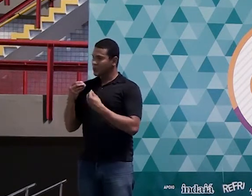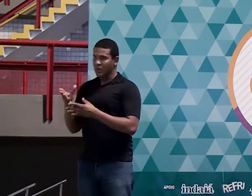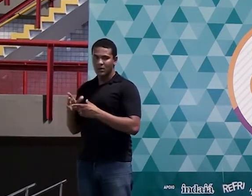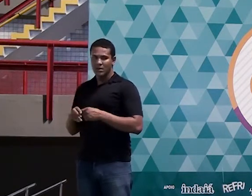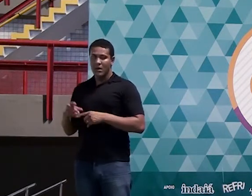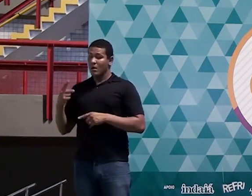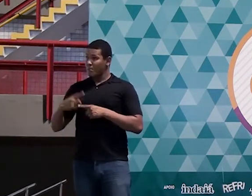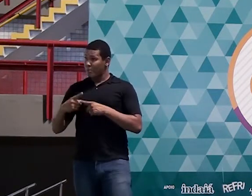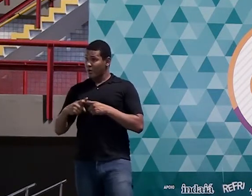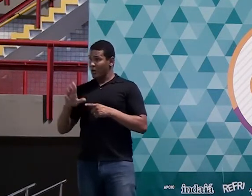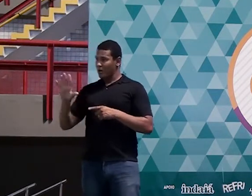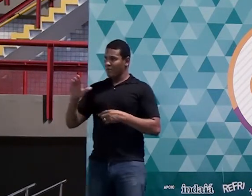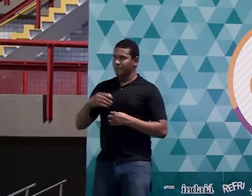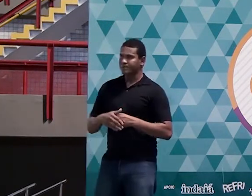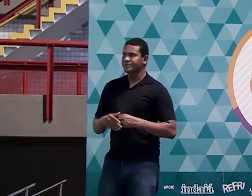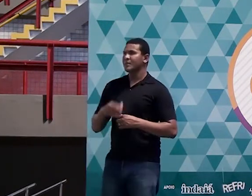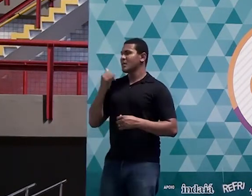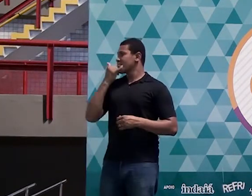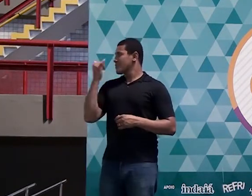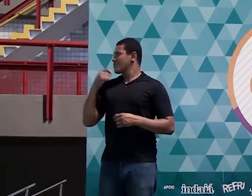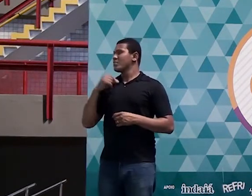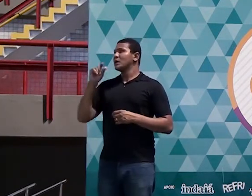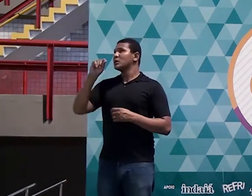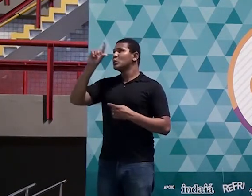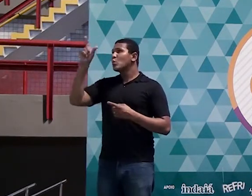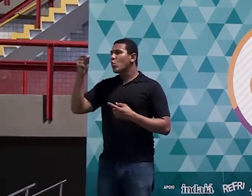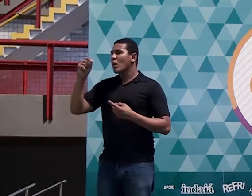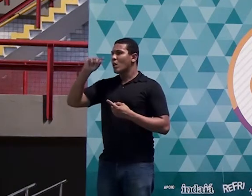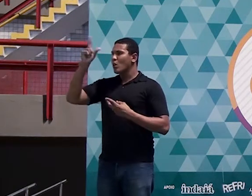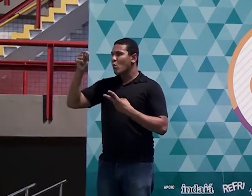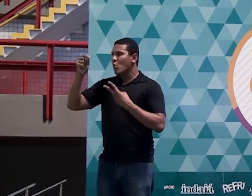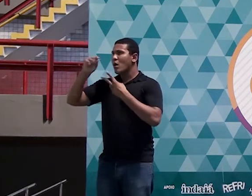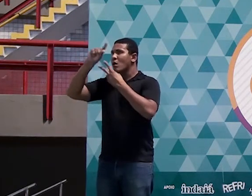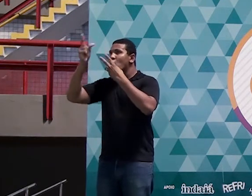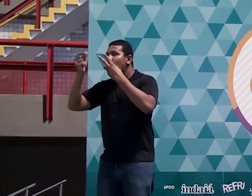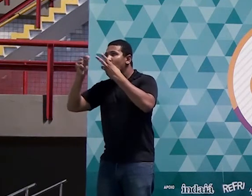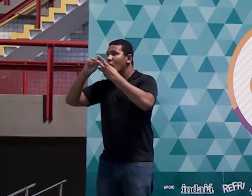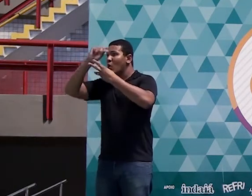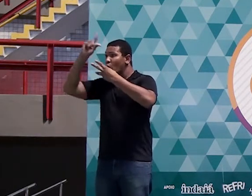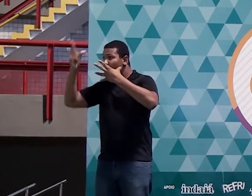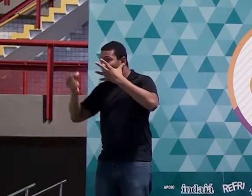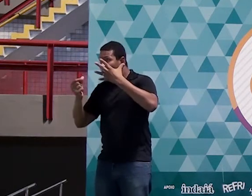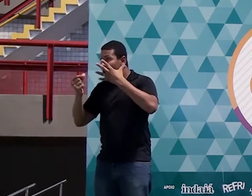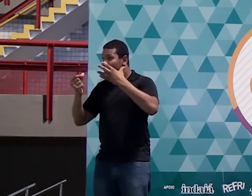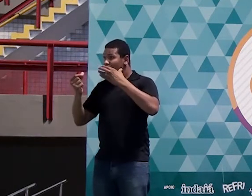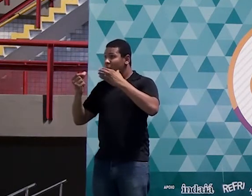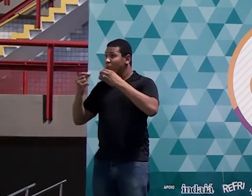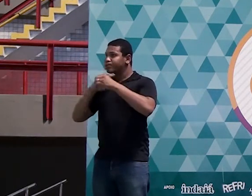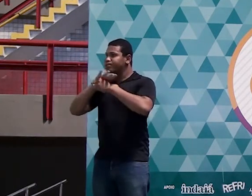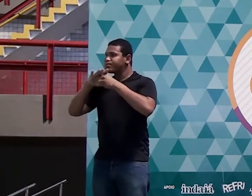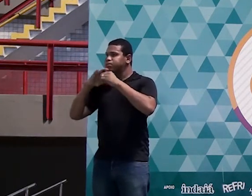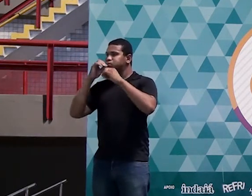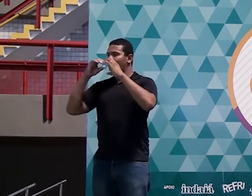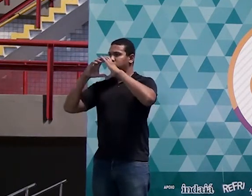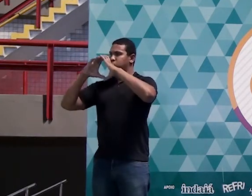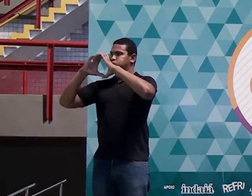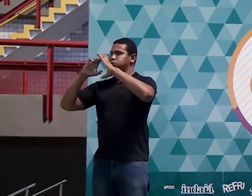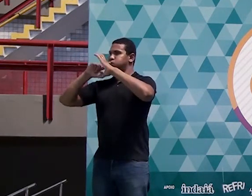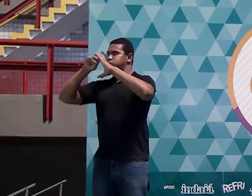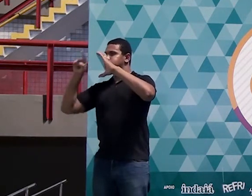ó, daqui a tantas luas cheias vai ser o casamento. Ok? Ainda se paga, quando